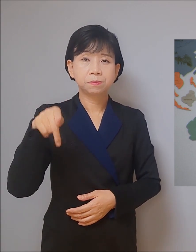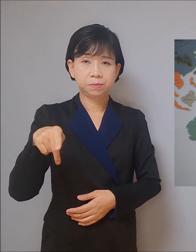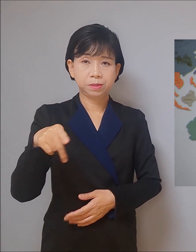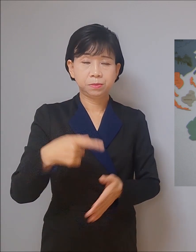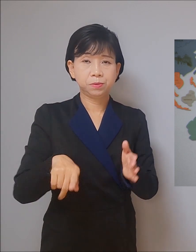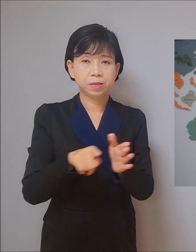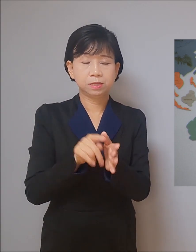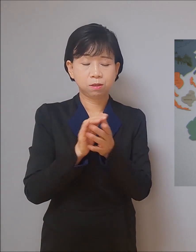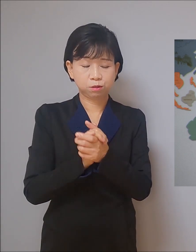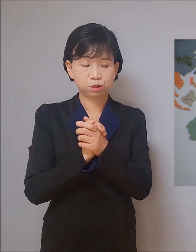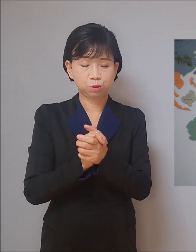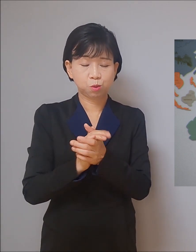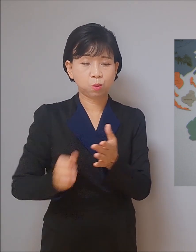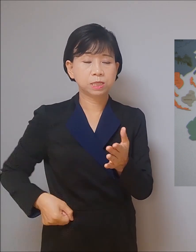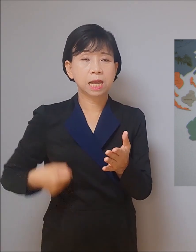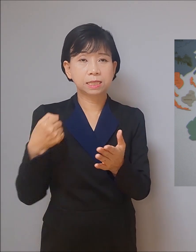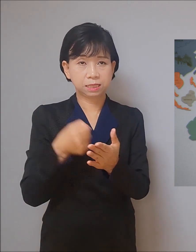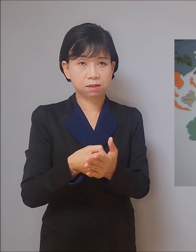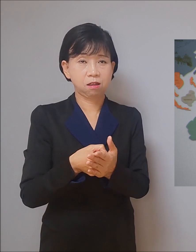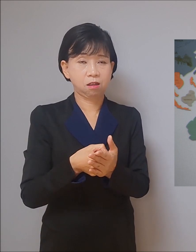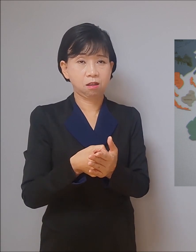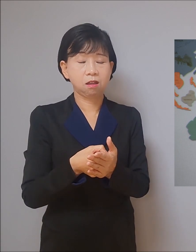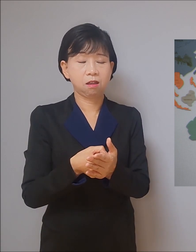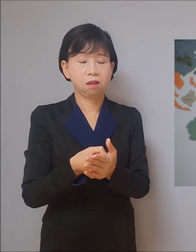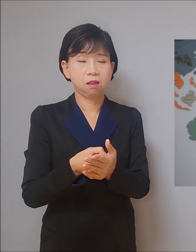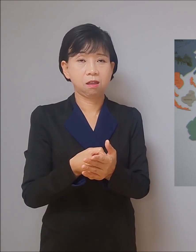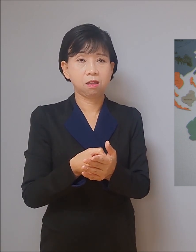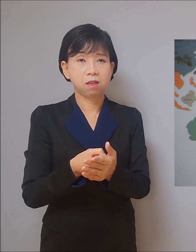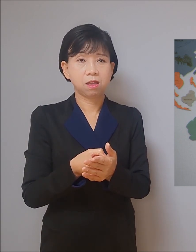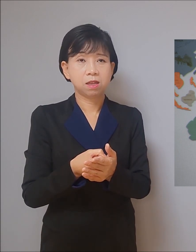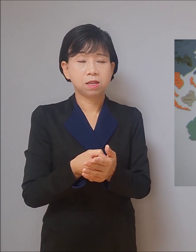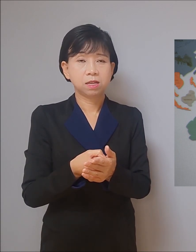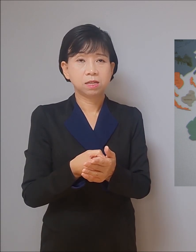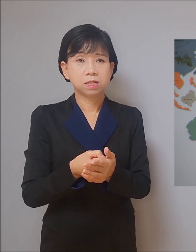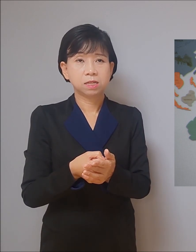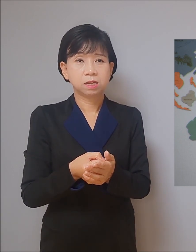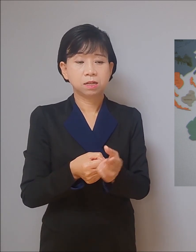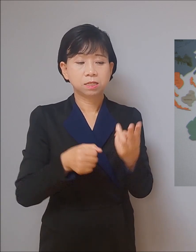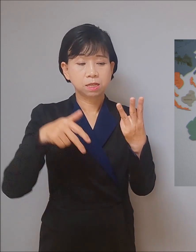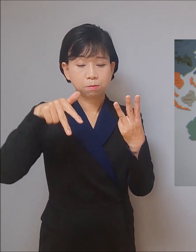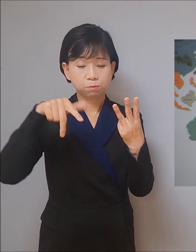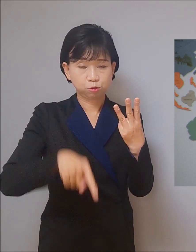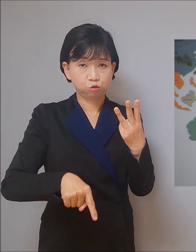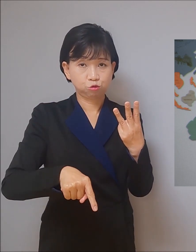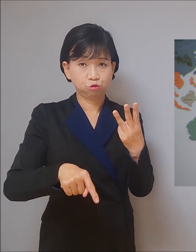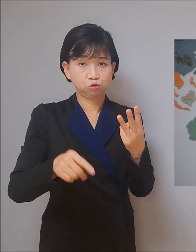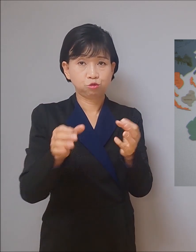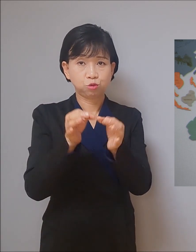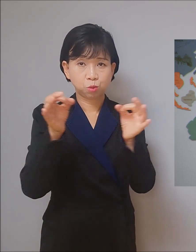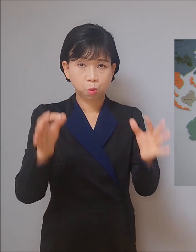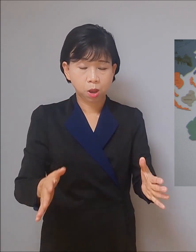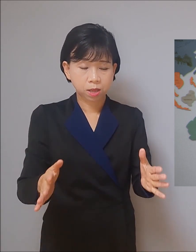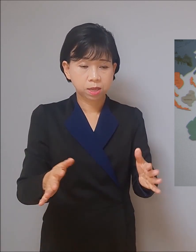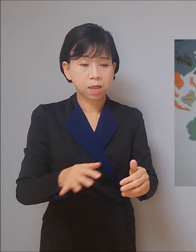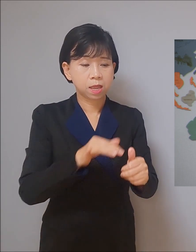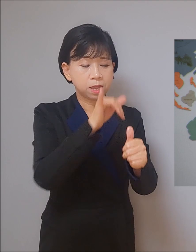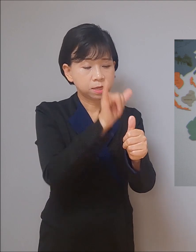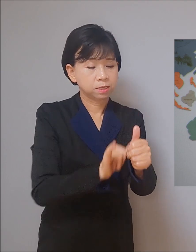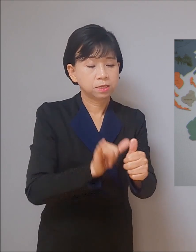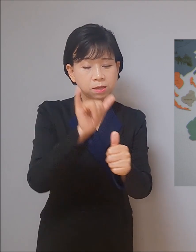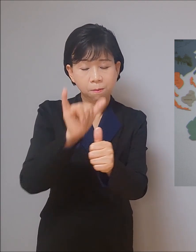지금 기도하시고 작정하셨는데 이제 3주간 동안 섬기는 주간입니다. 작은 선물이라도 우리